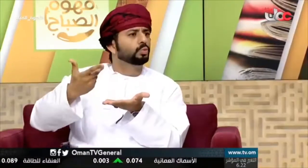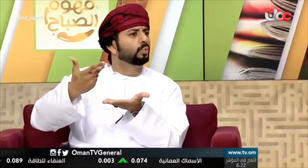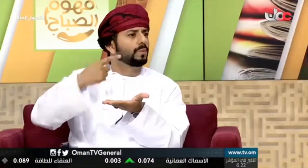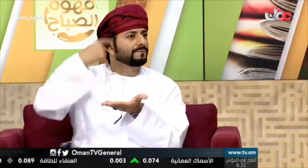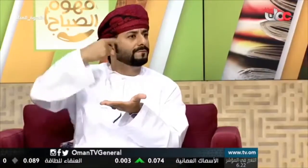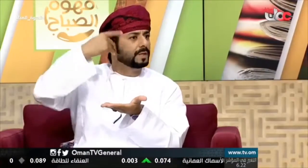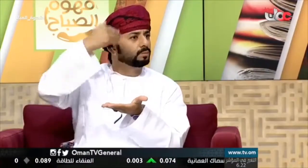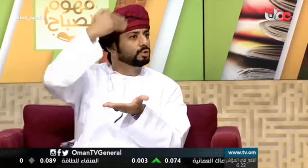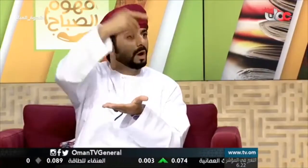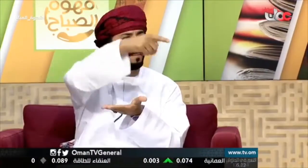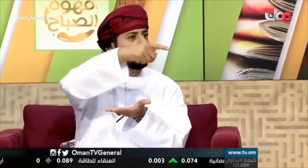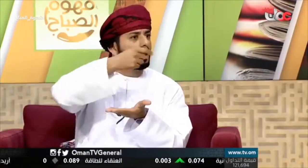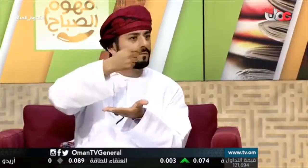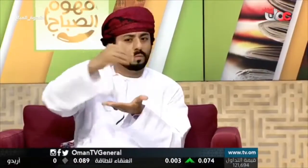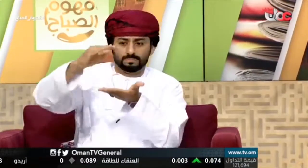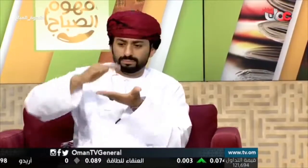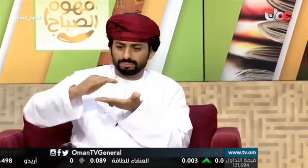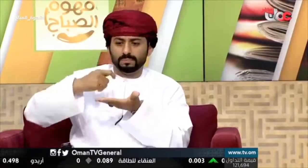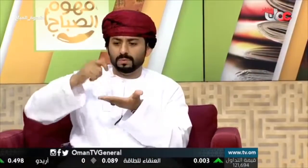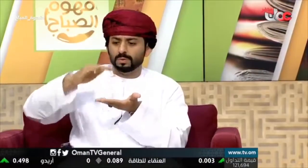لي تفكر في المستقبل أنه هذه